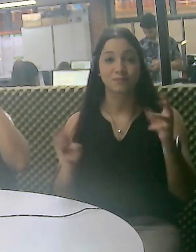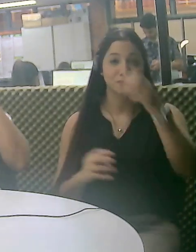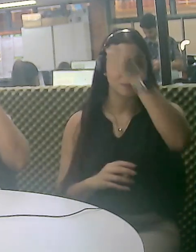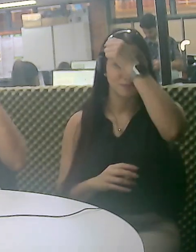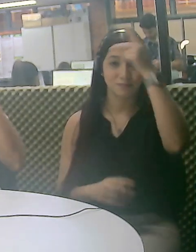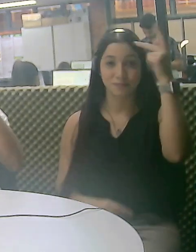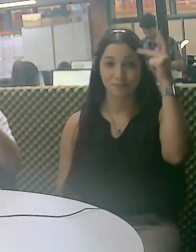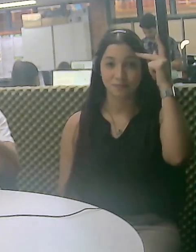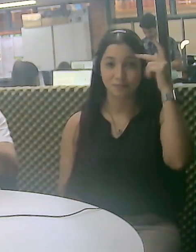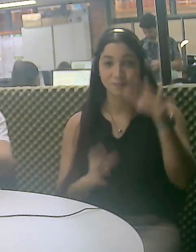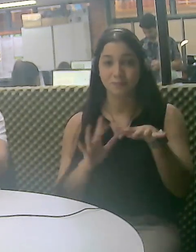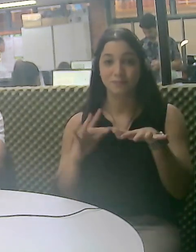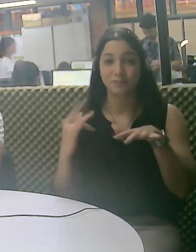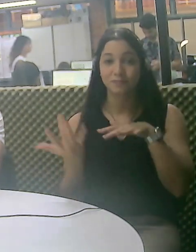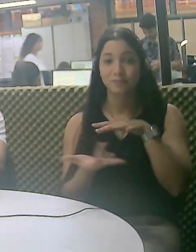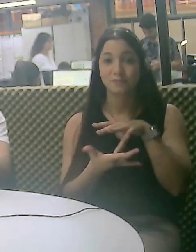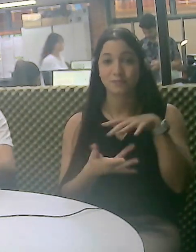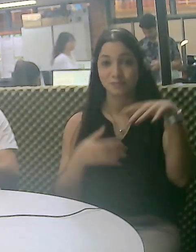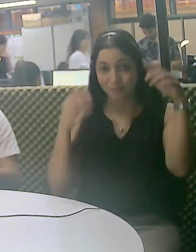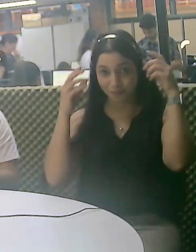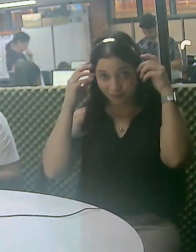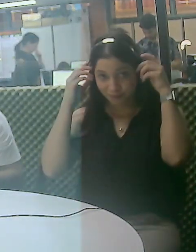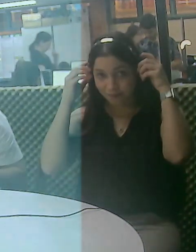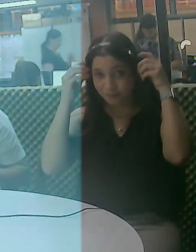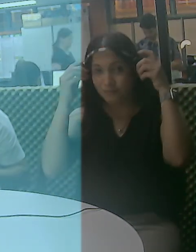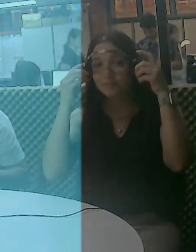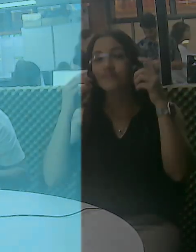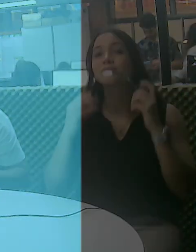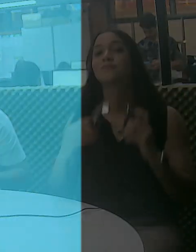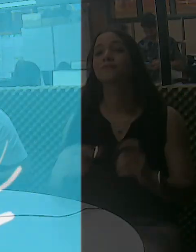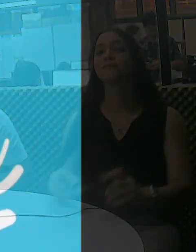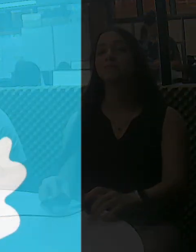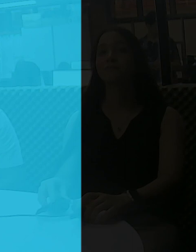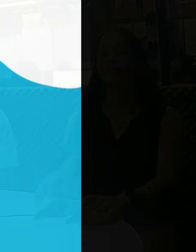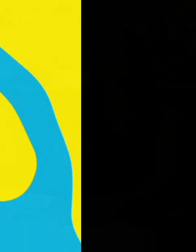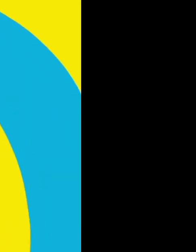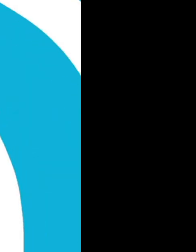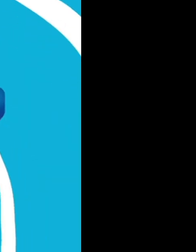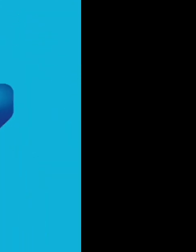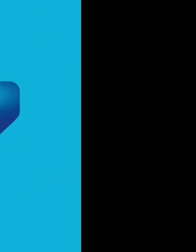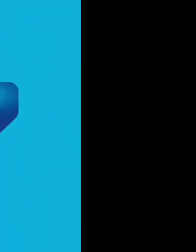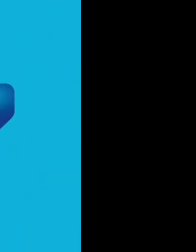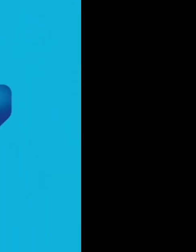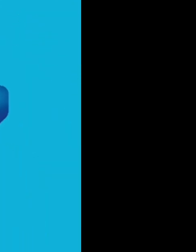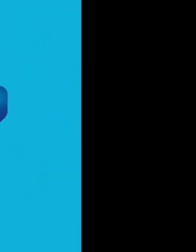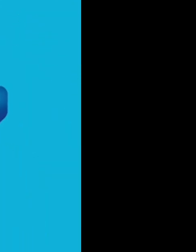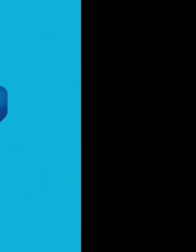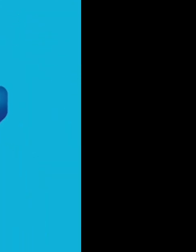Continue conosco no portal da Prefeitura e nas redes sociais.